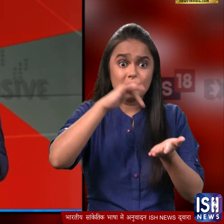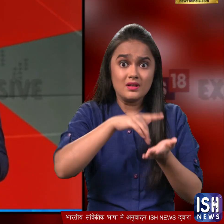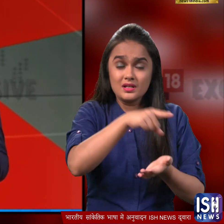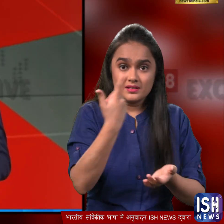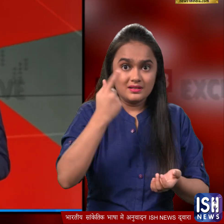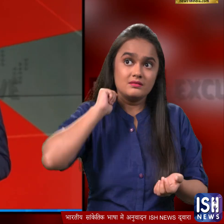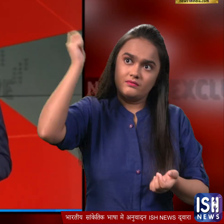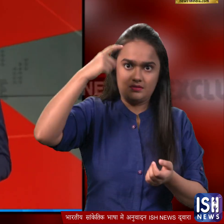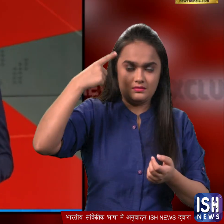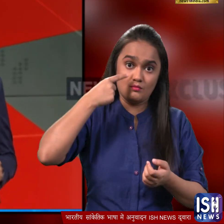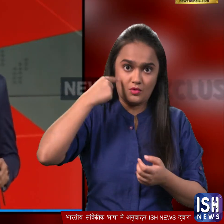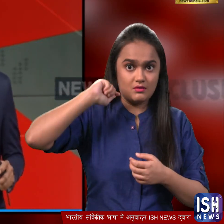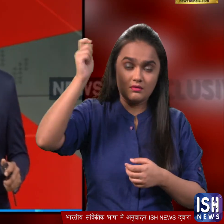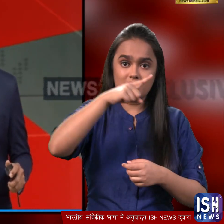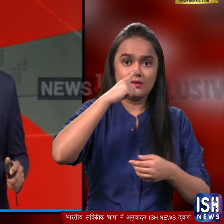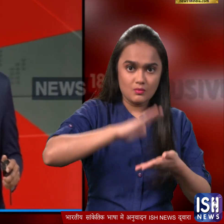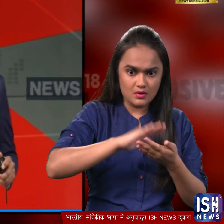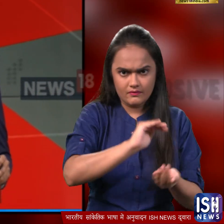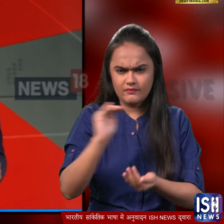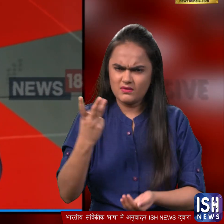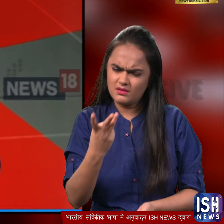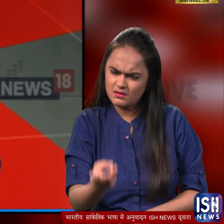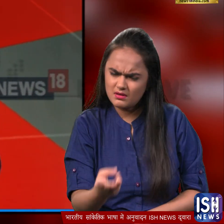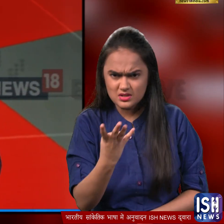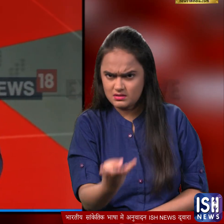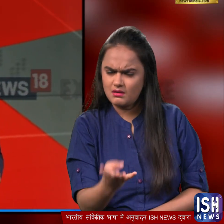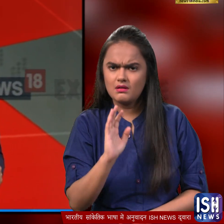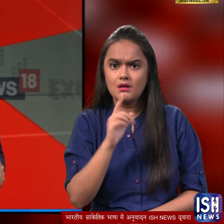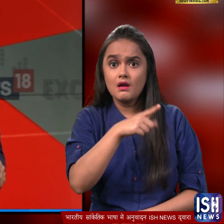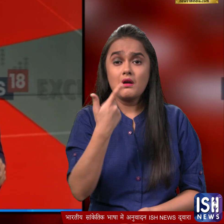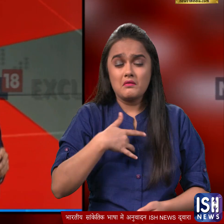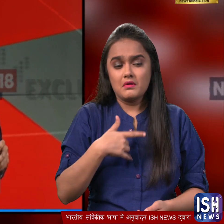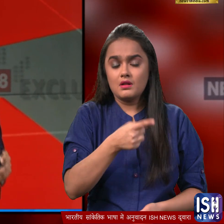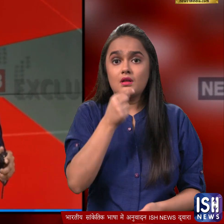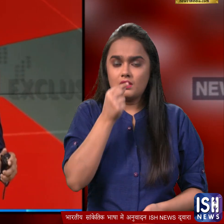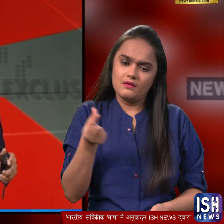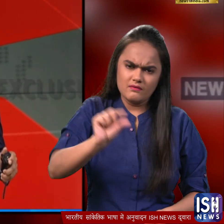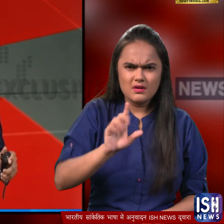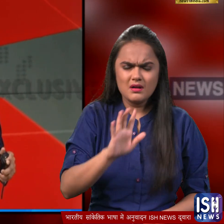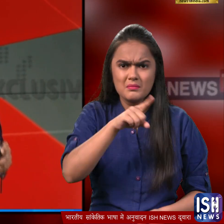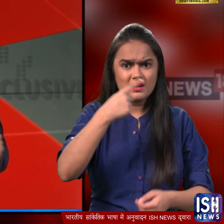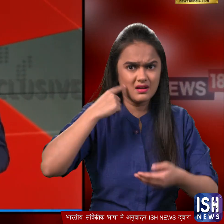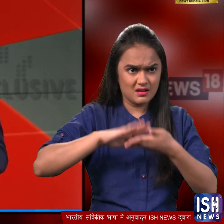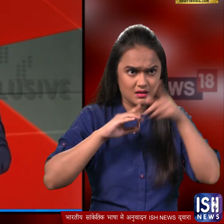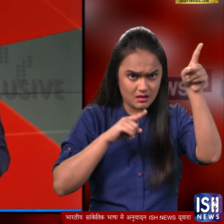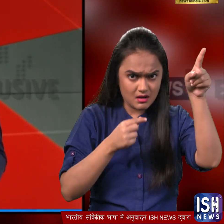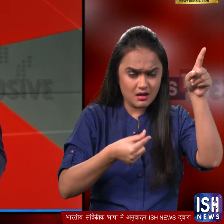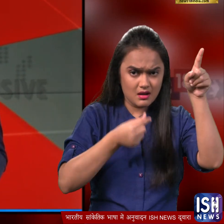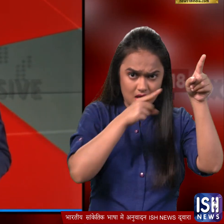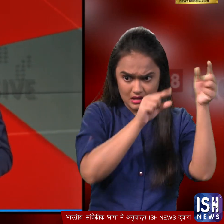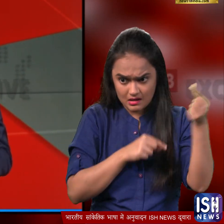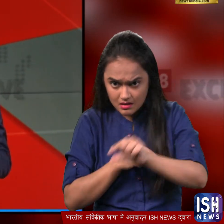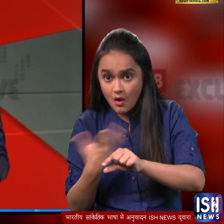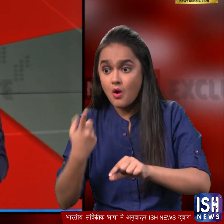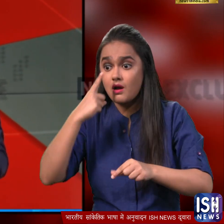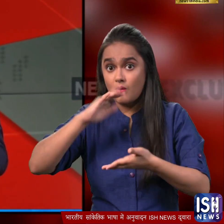है कि पलवल में पति का शव फांसी पर लटका मिला, जबकि पत्नी और 3 बच्चे जमीन पर पड़े थे, जिनकी मौत जहर से होने की आशंका है। लेकिन जहर पति ने खिलाया